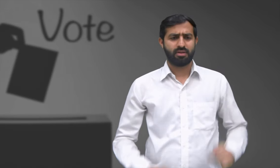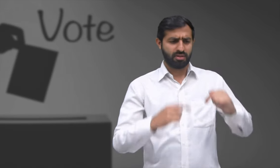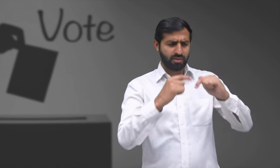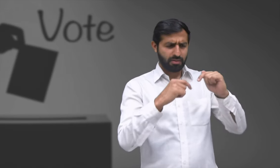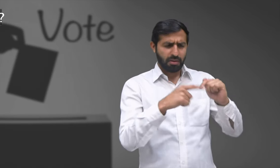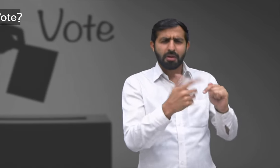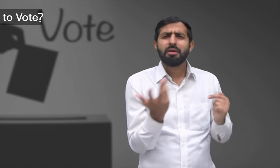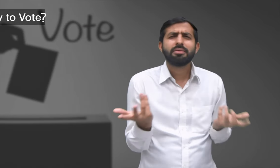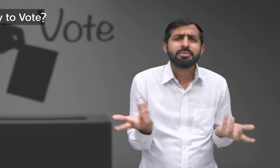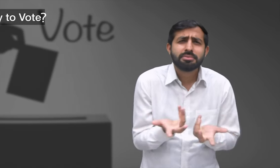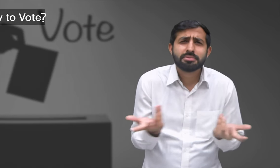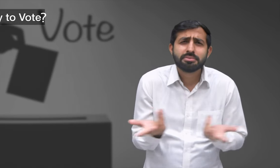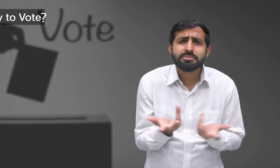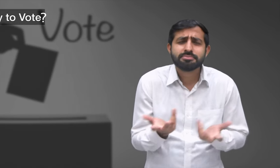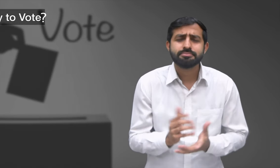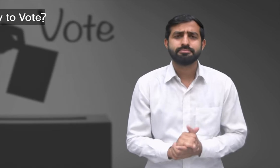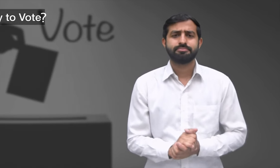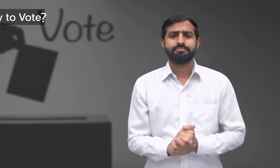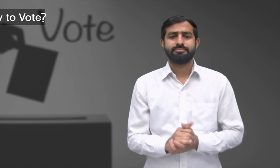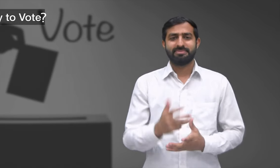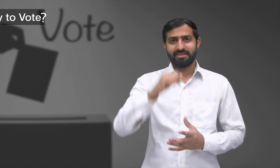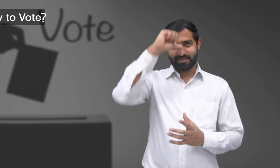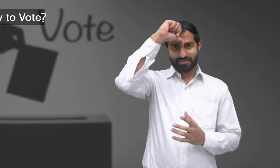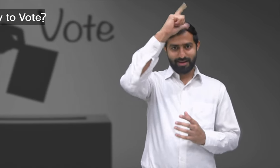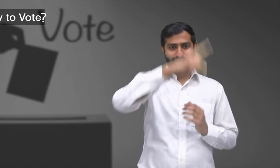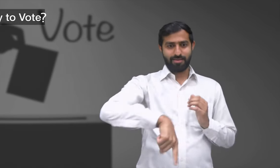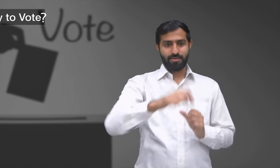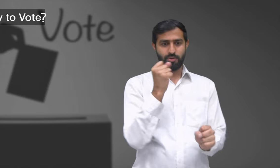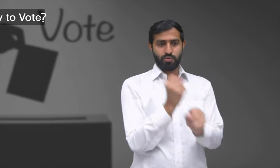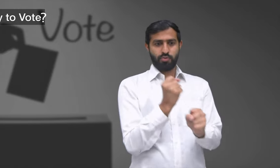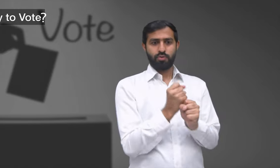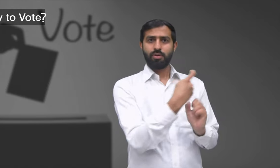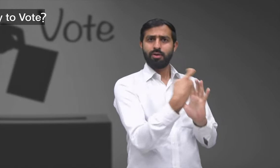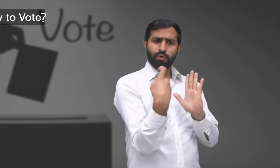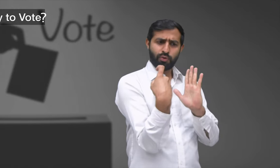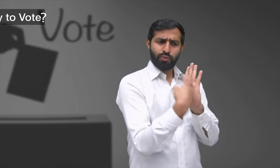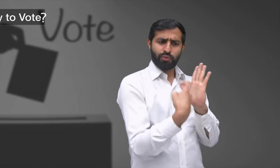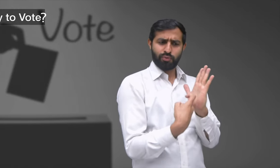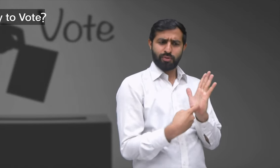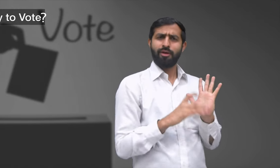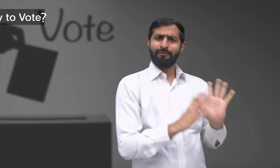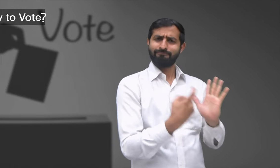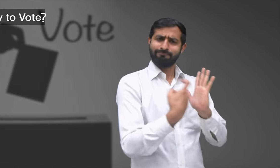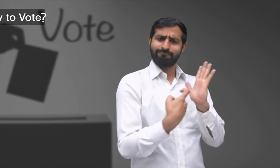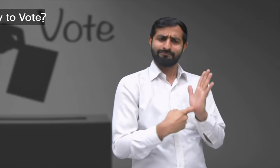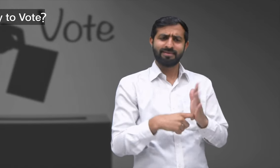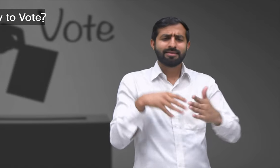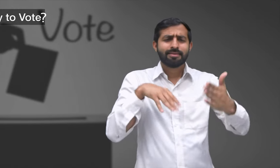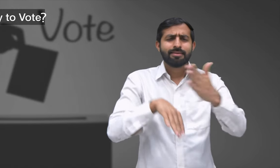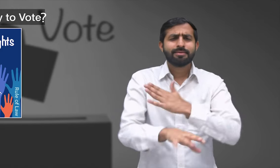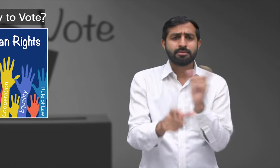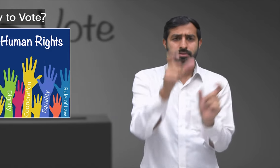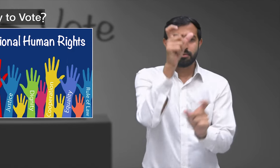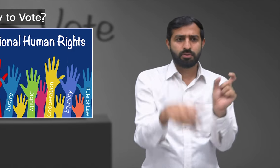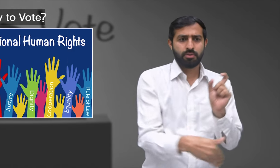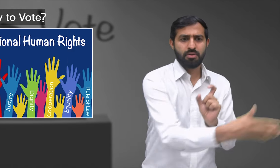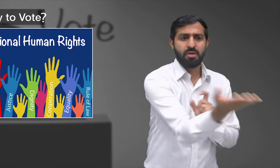हैं मतदान क्यों करते हैं भारत सरकार के नियमों के अंतर्गत सभी नागरिकों